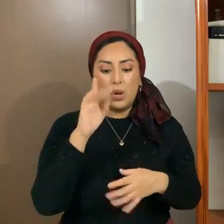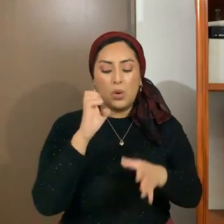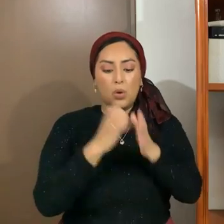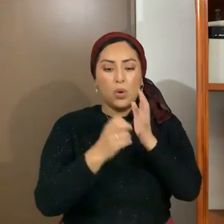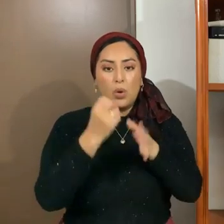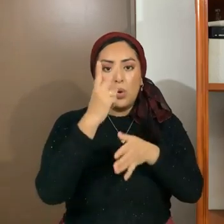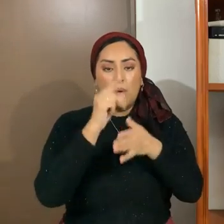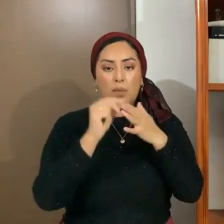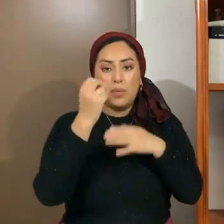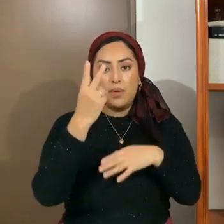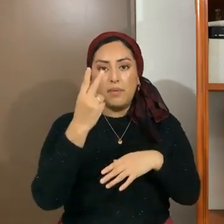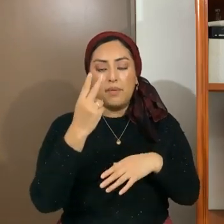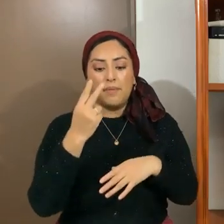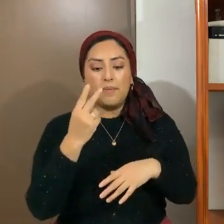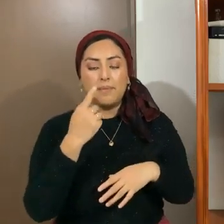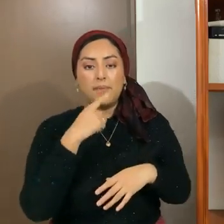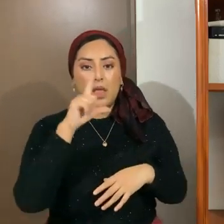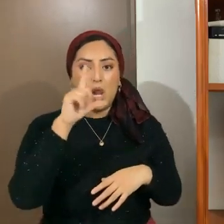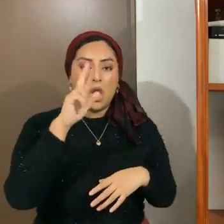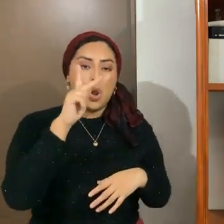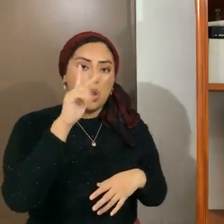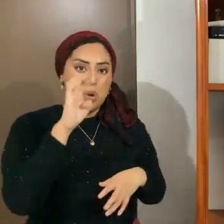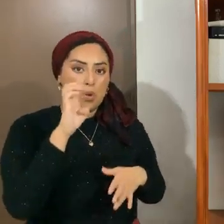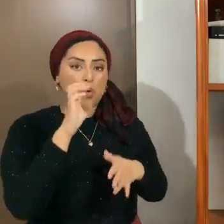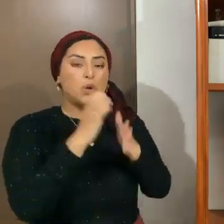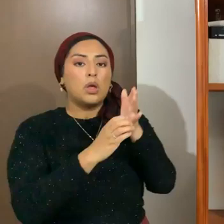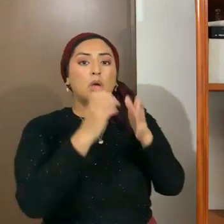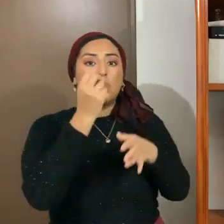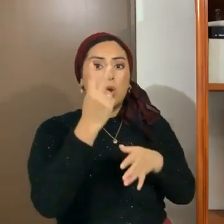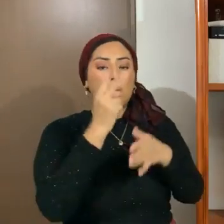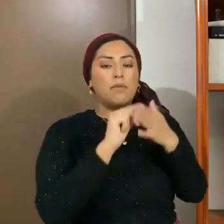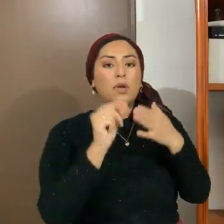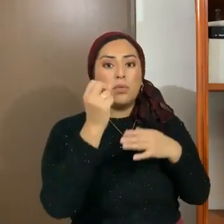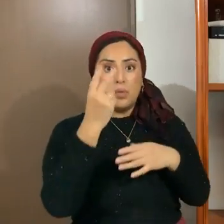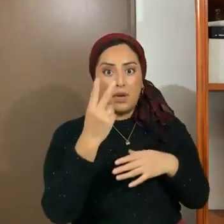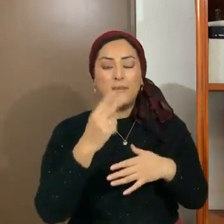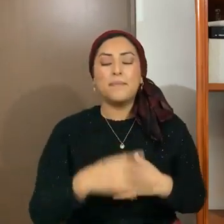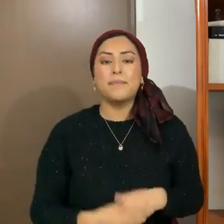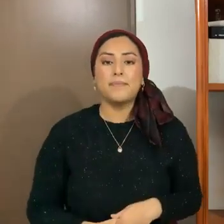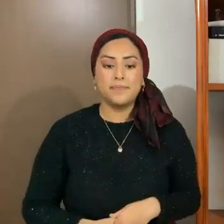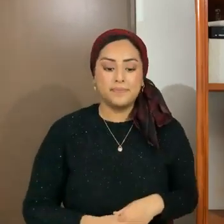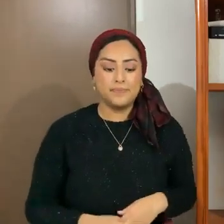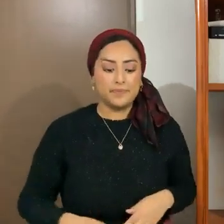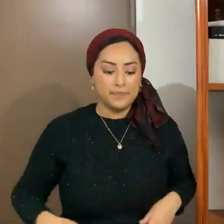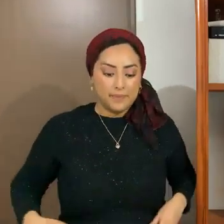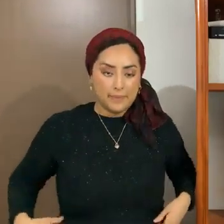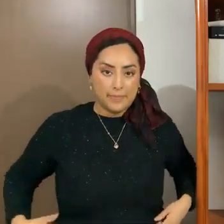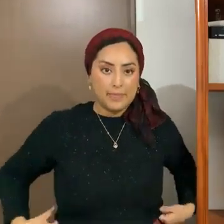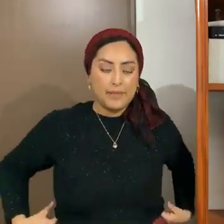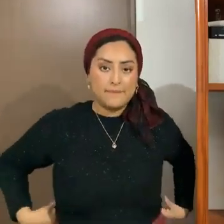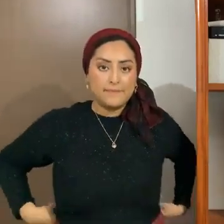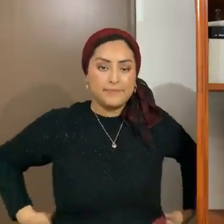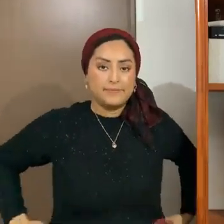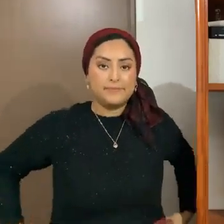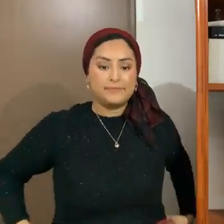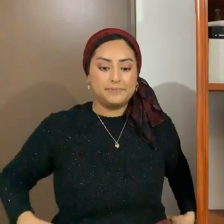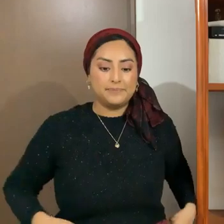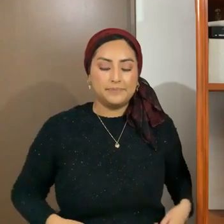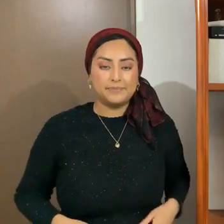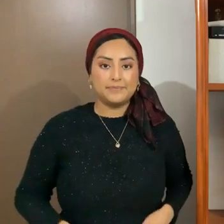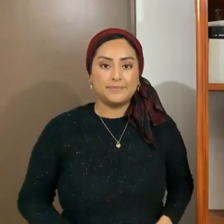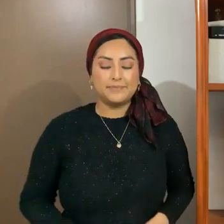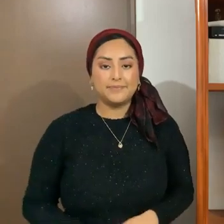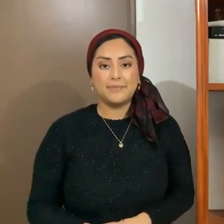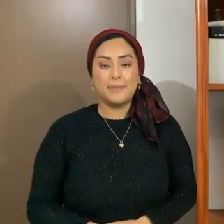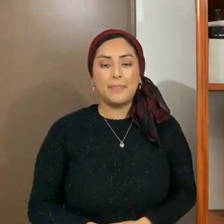12. Lucas 12, verso 12. ¿Cuál es el nombre en hebreo de Lucas? Hillel. Eso es, muy